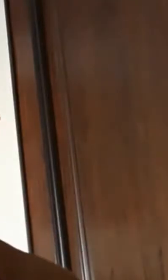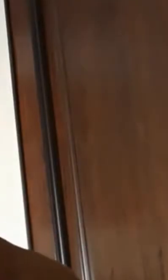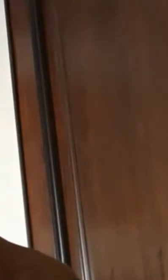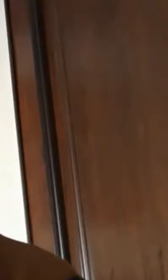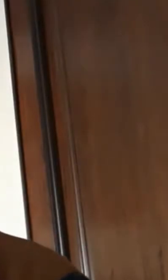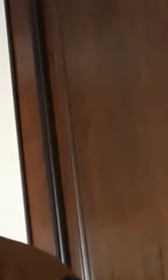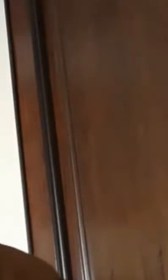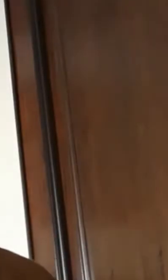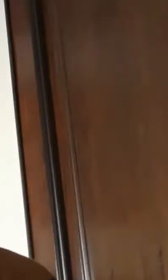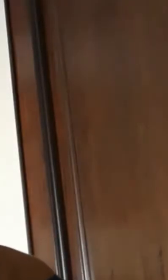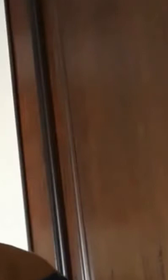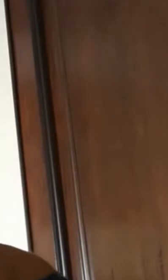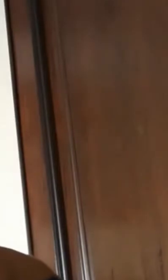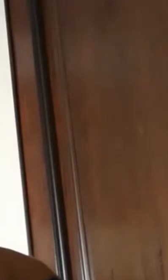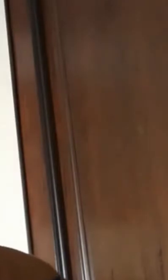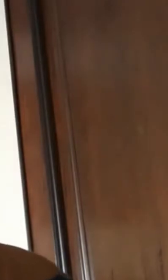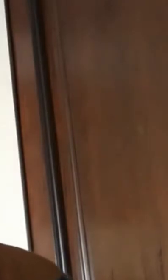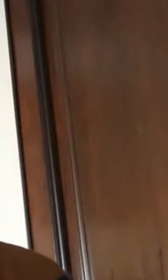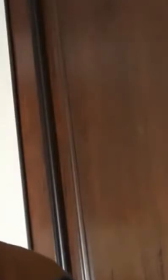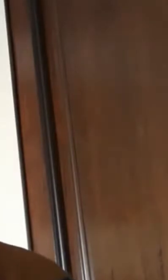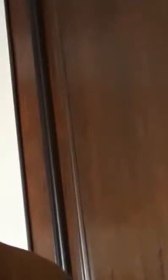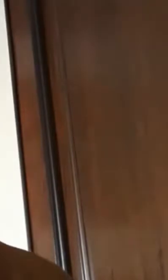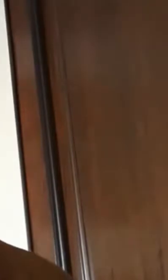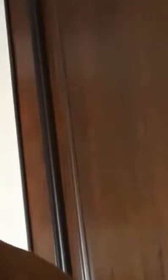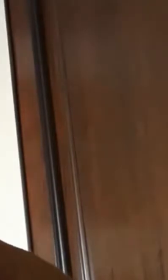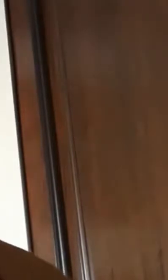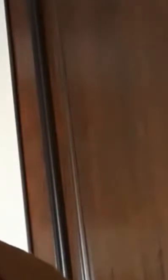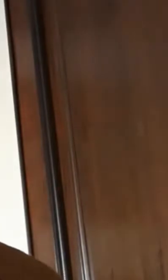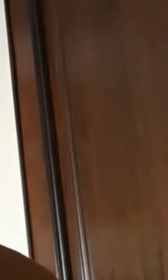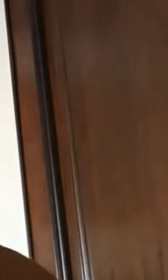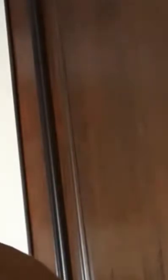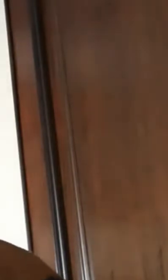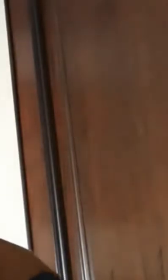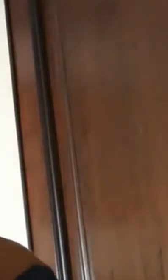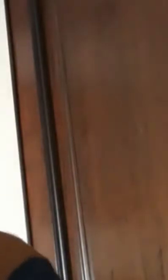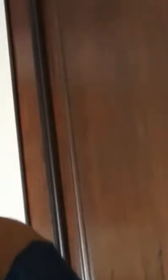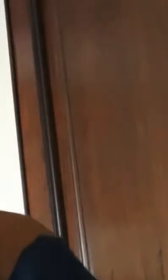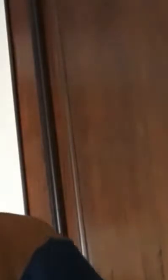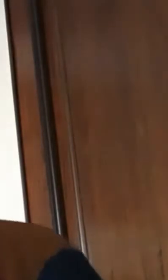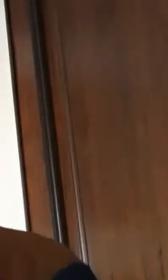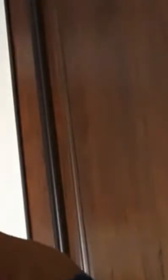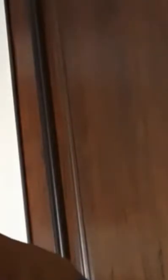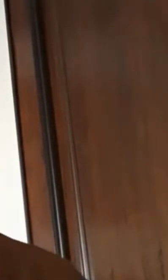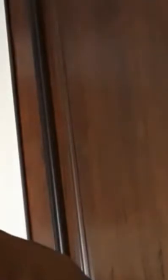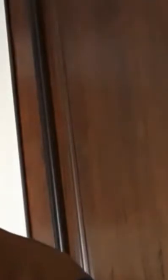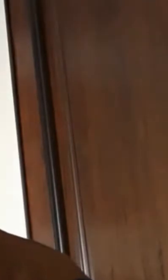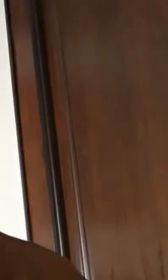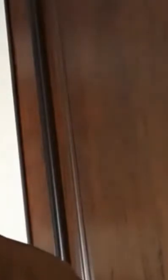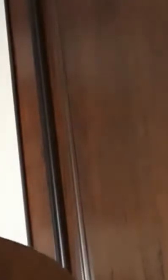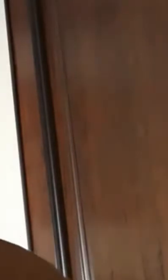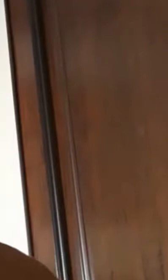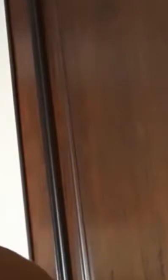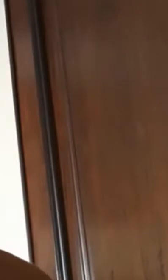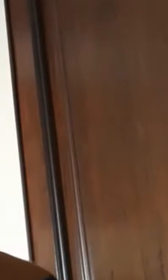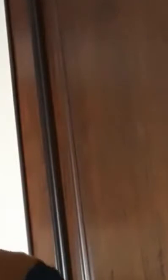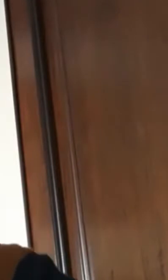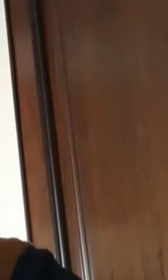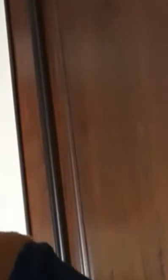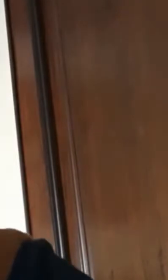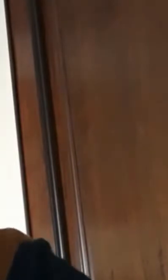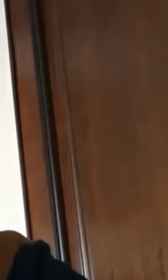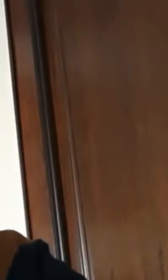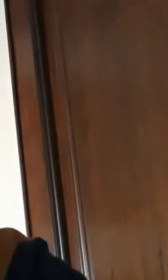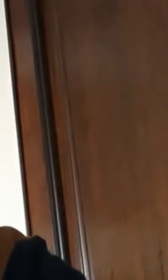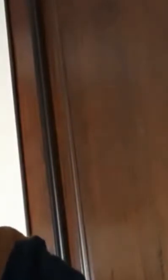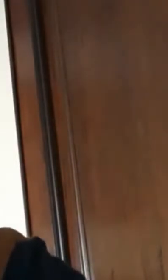Una buona giornata e bentrovati per la prima edizione del nostro giornale. Continuano incessanti controlli da parte delle forze